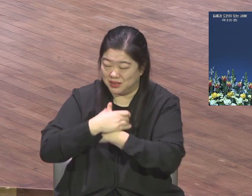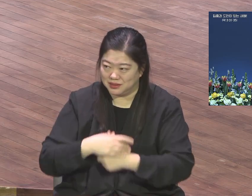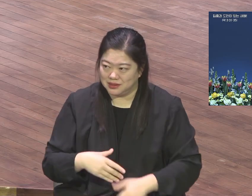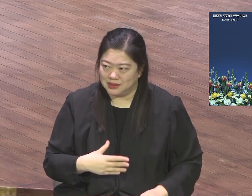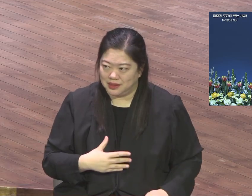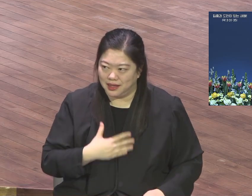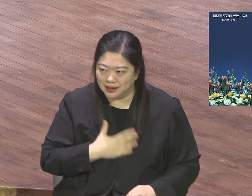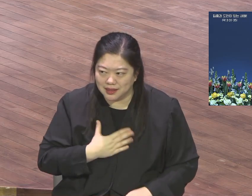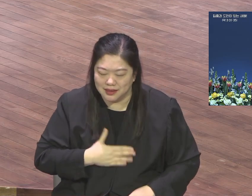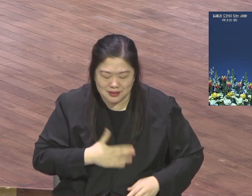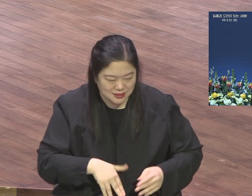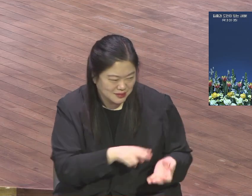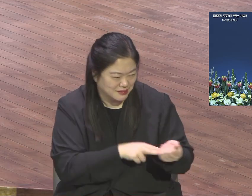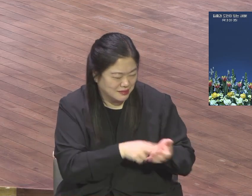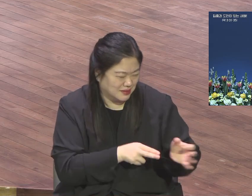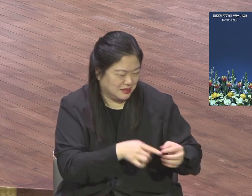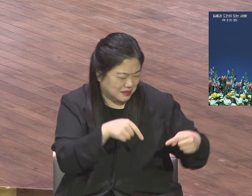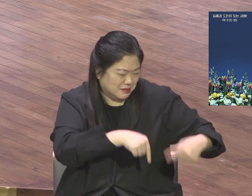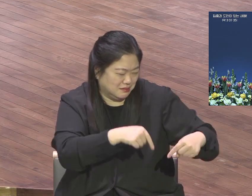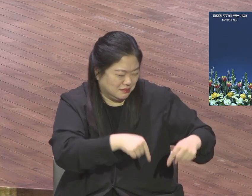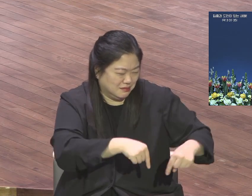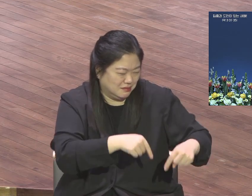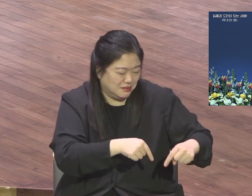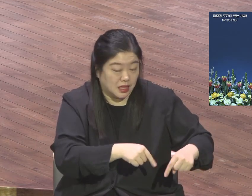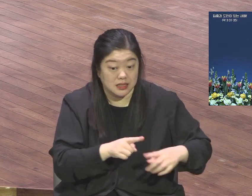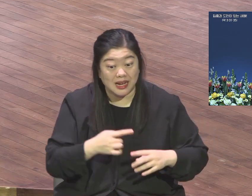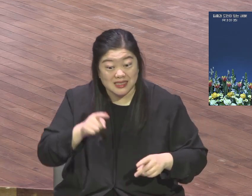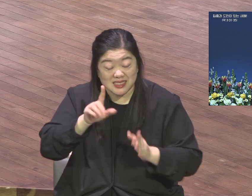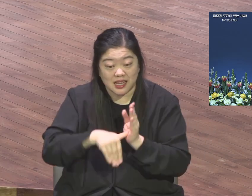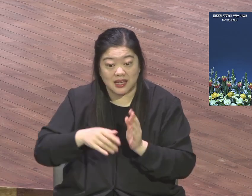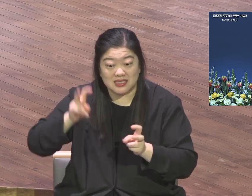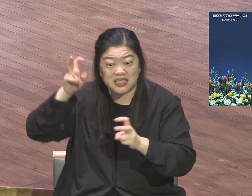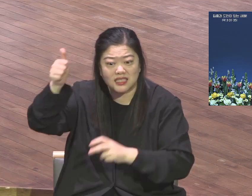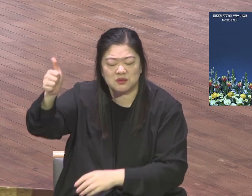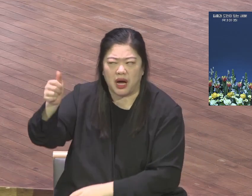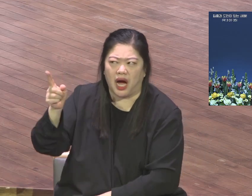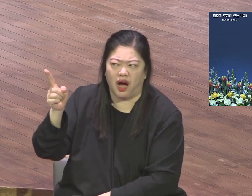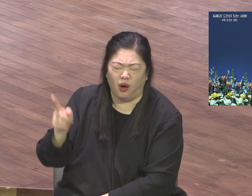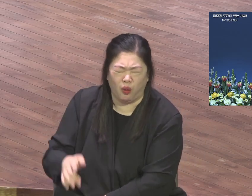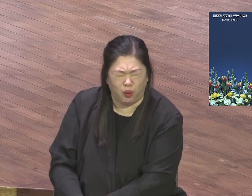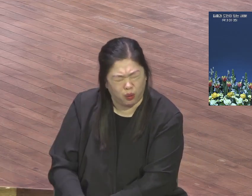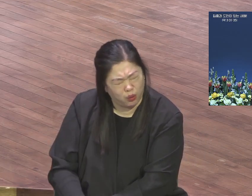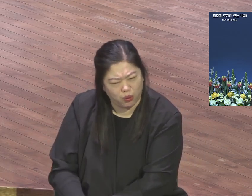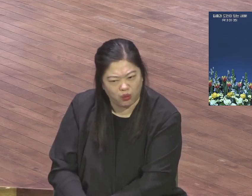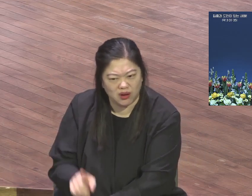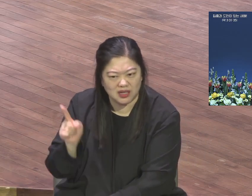철저하게 지독한 영감 밑에서 지독하게 훈련 받았어요.